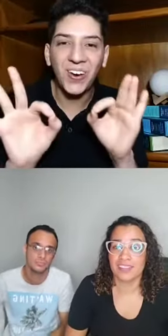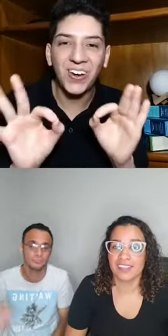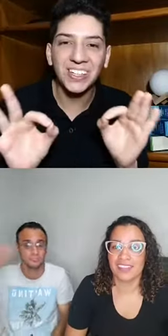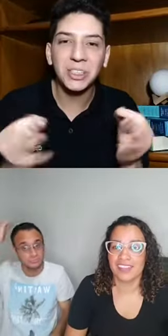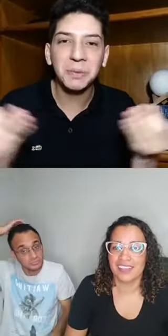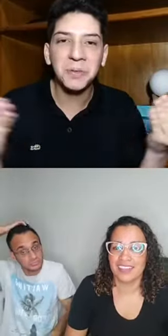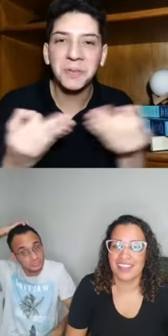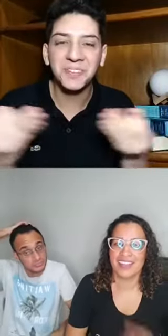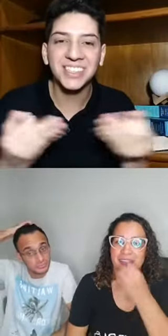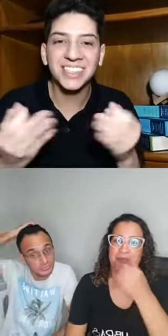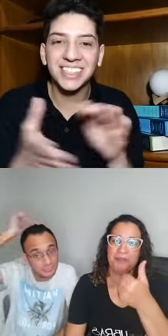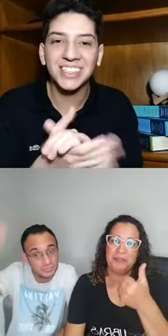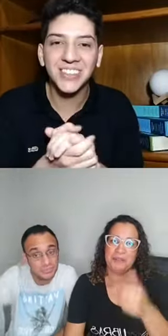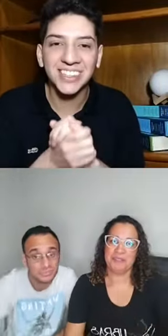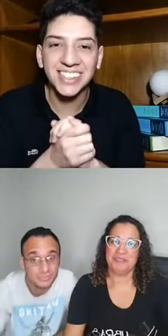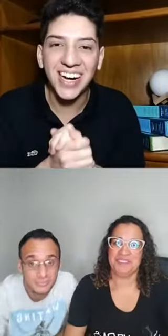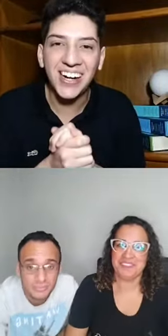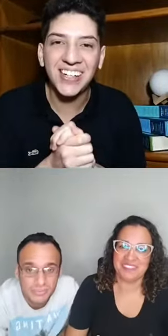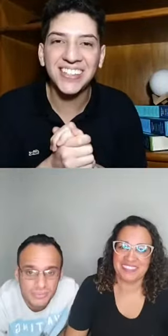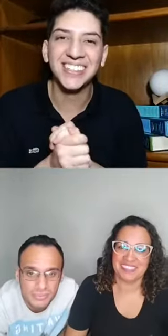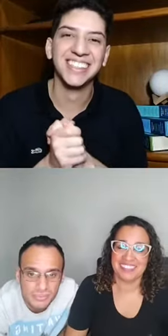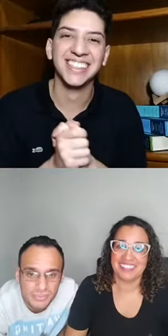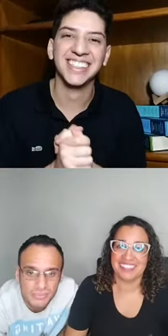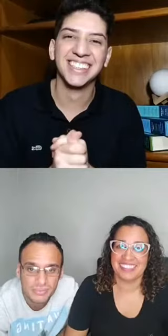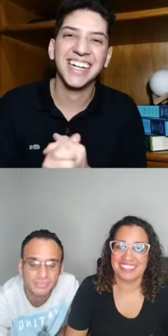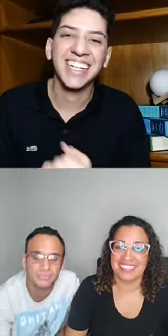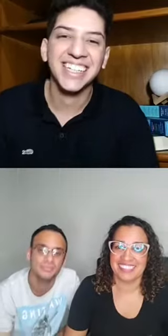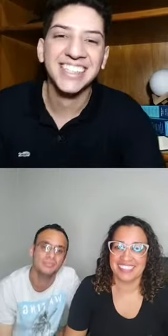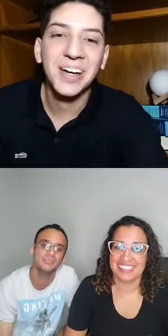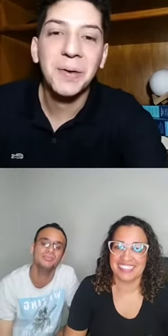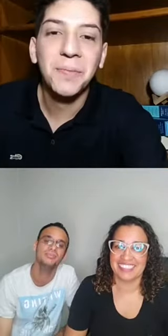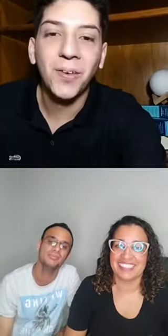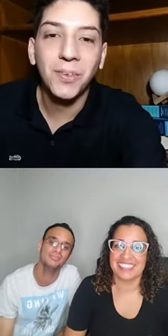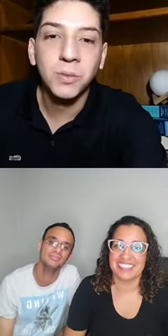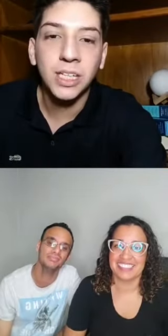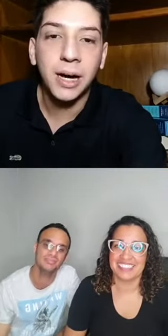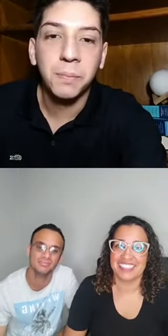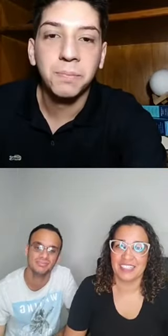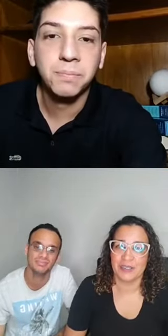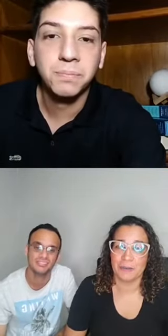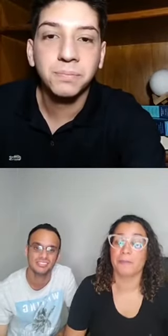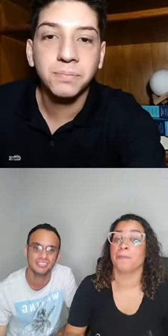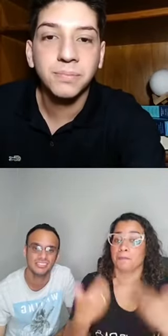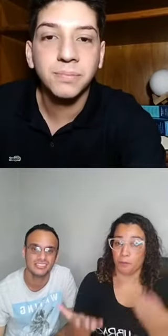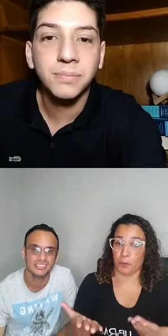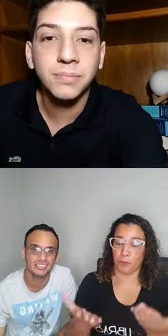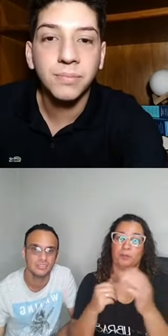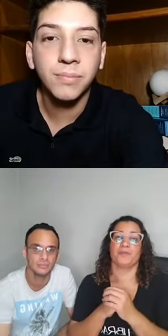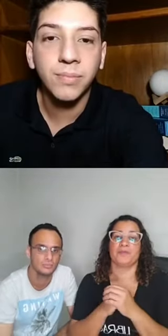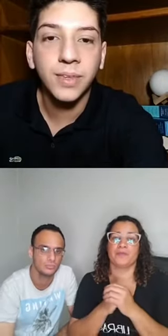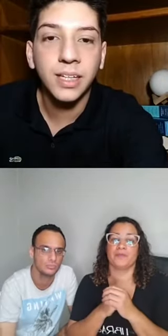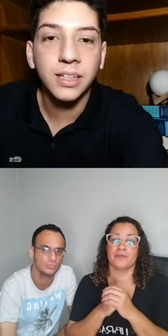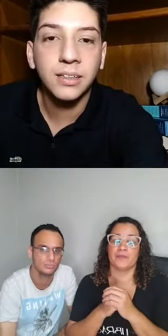sendo ótimo, Ai, que bom. sensacional. Bom, vamos lá.